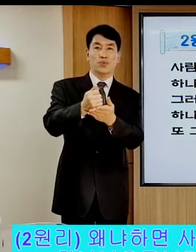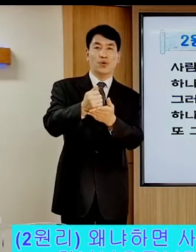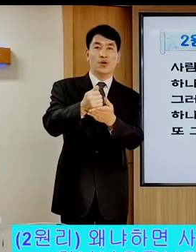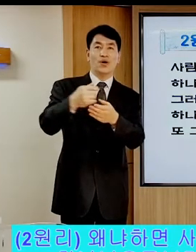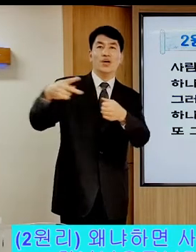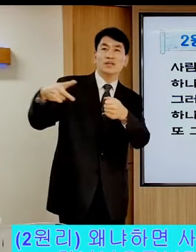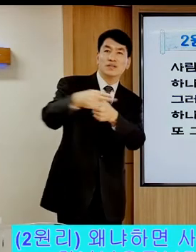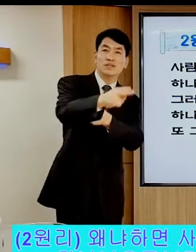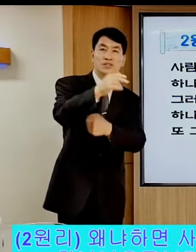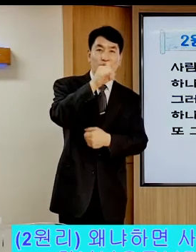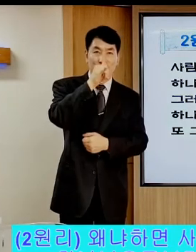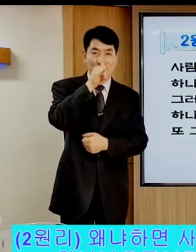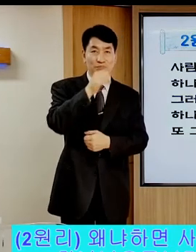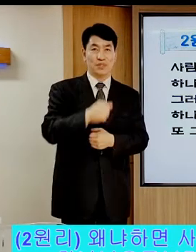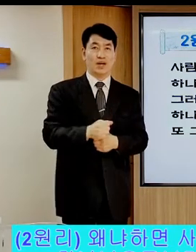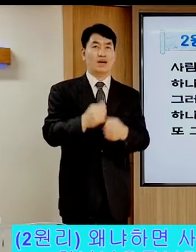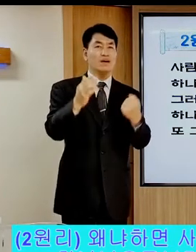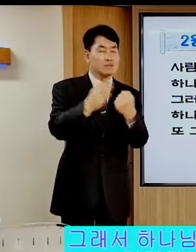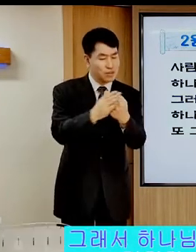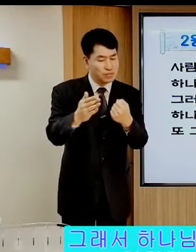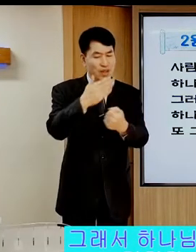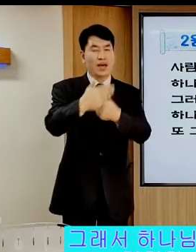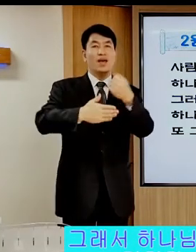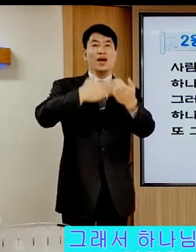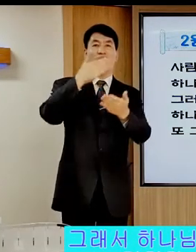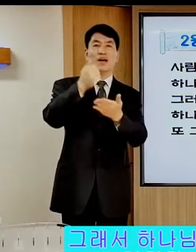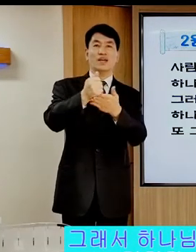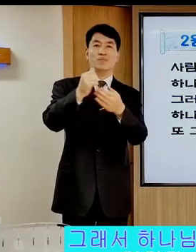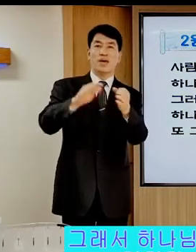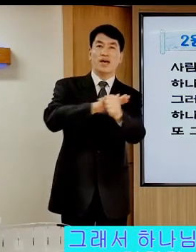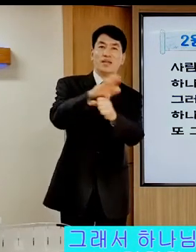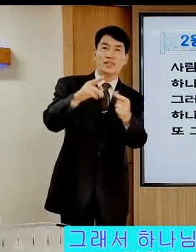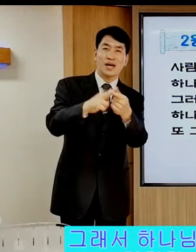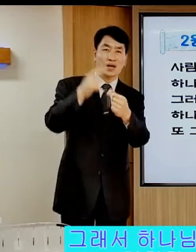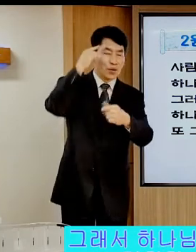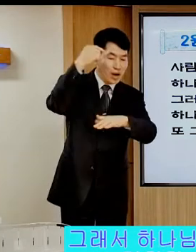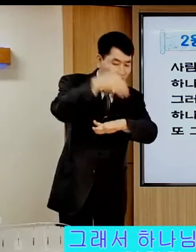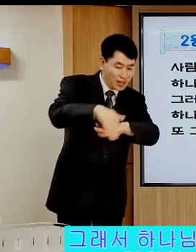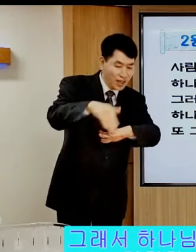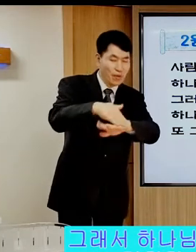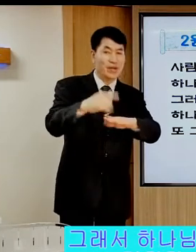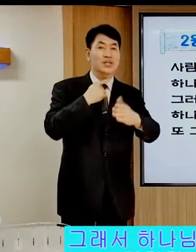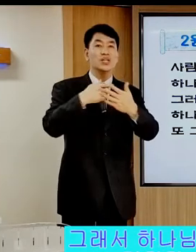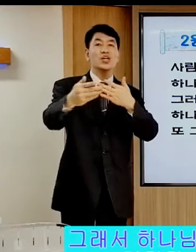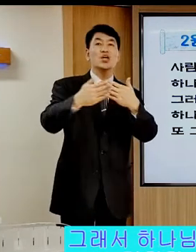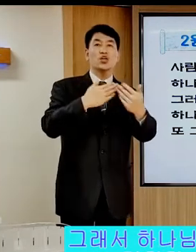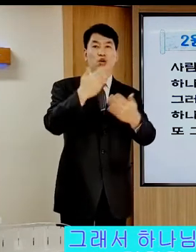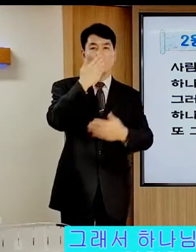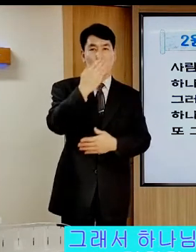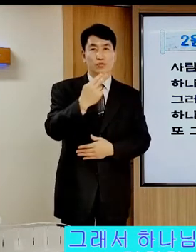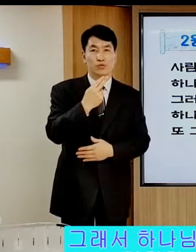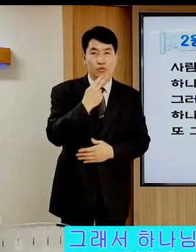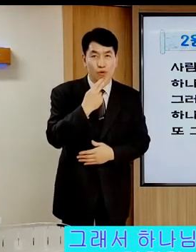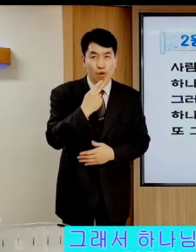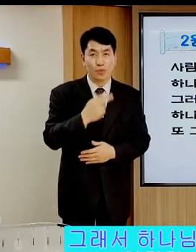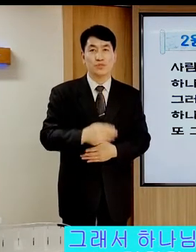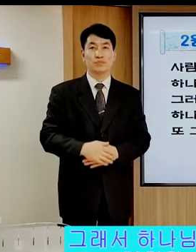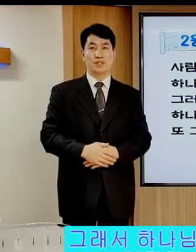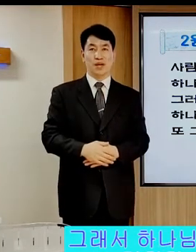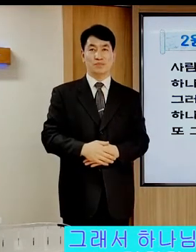하나님부터 끊어져 있습니다. 때문에 하나님의 사랑과 계획을 경험할 수 없습니다.